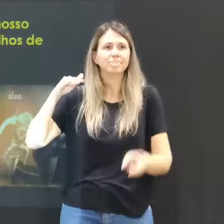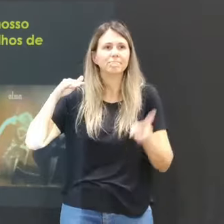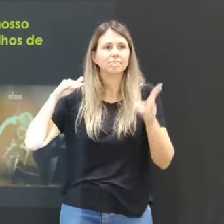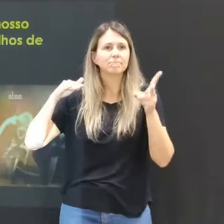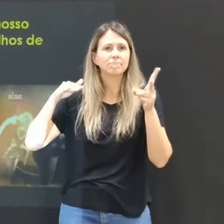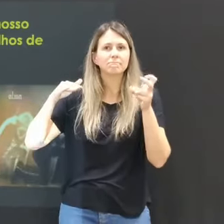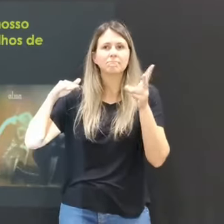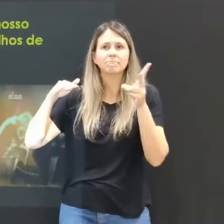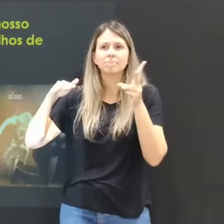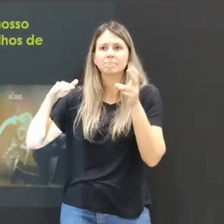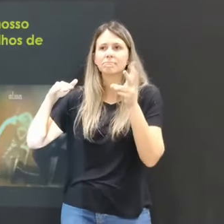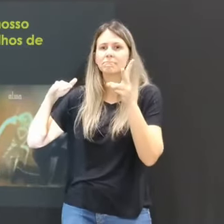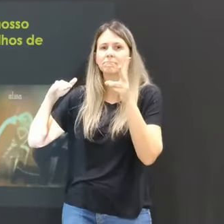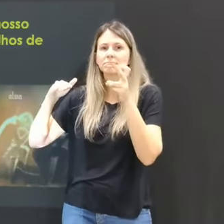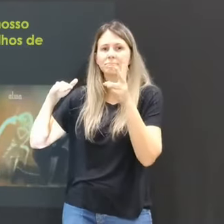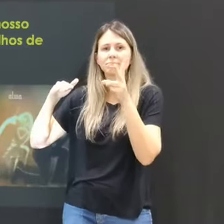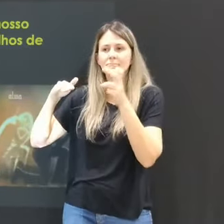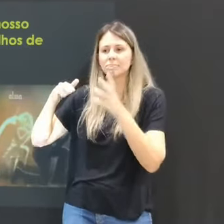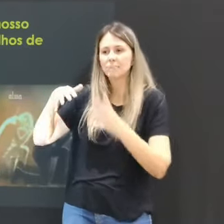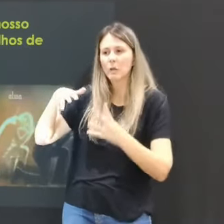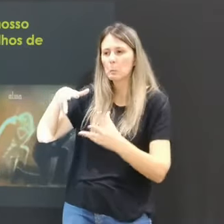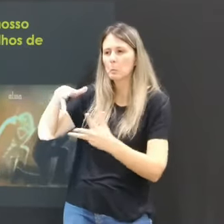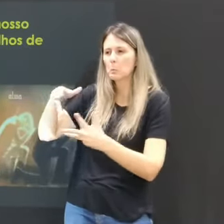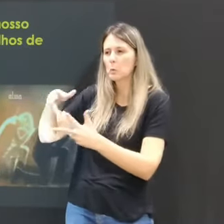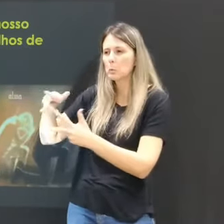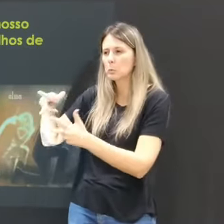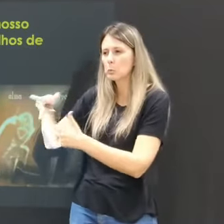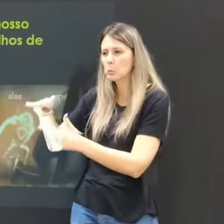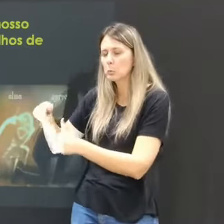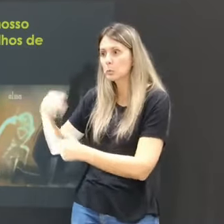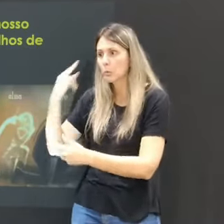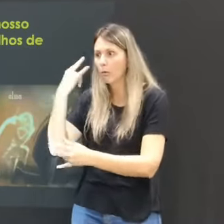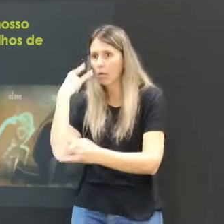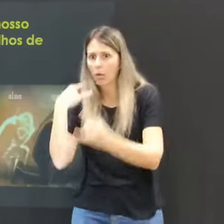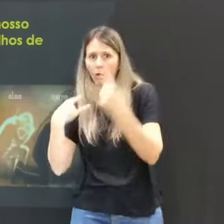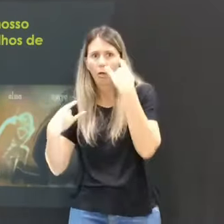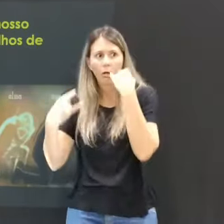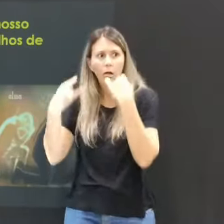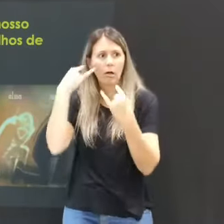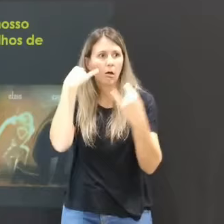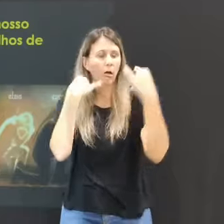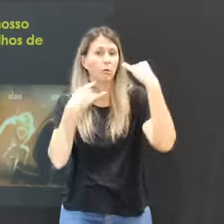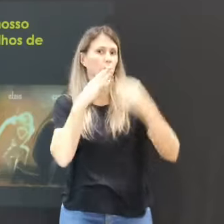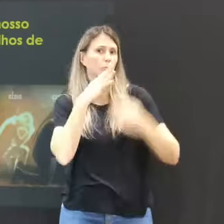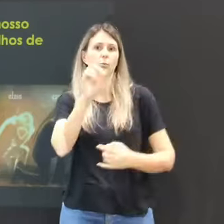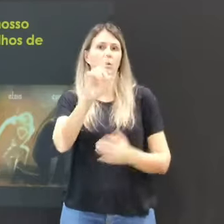idade, né? De perceber as coisas, de compreender o mundo, né? De as